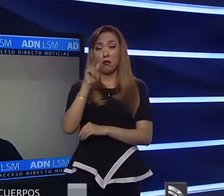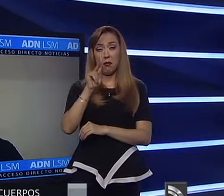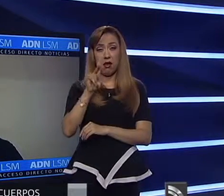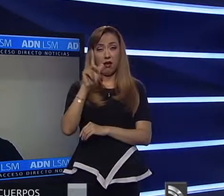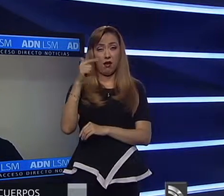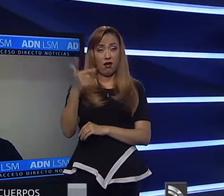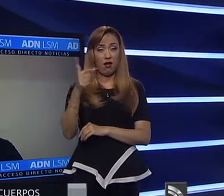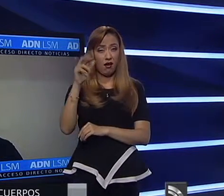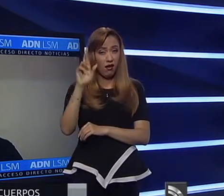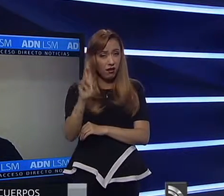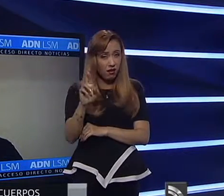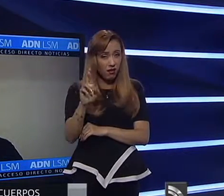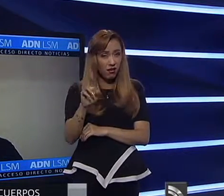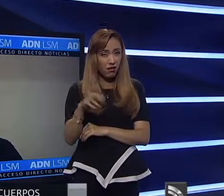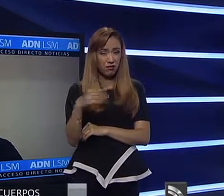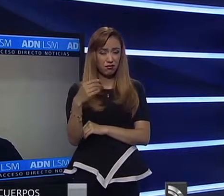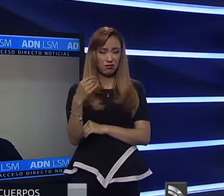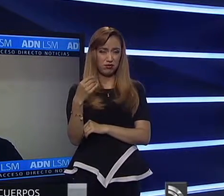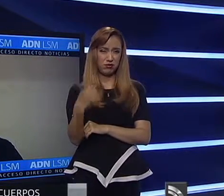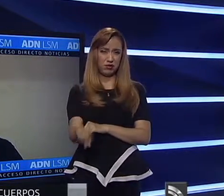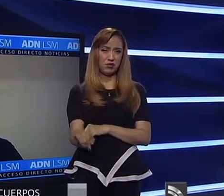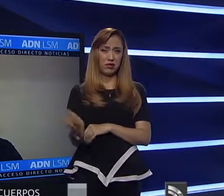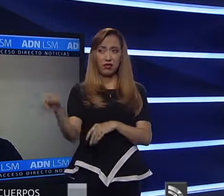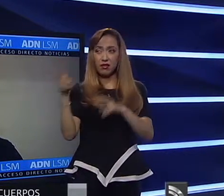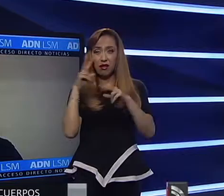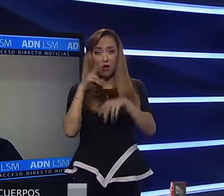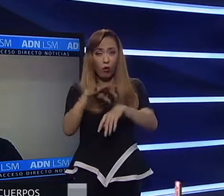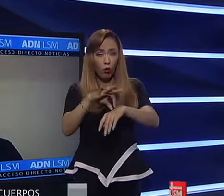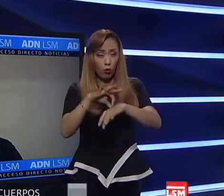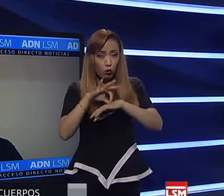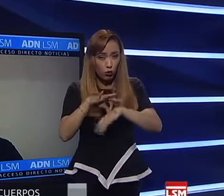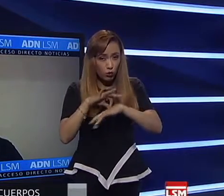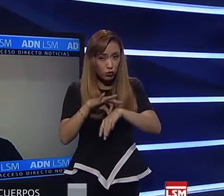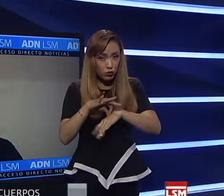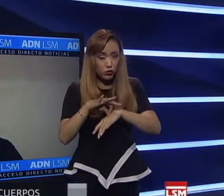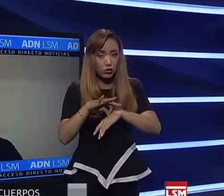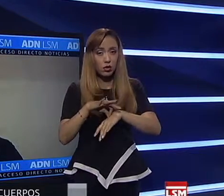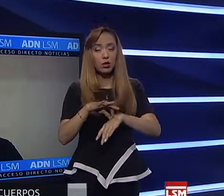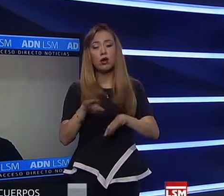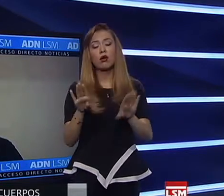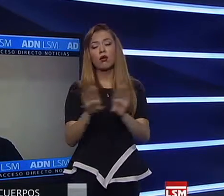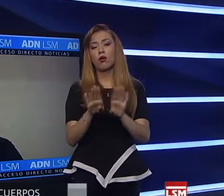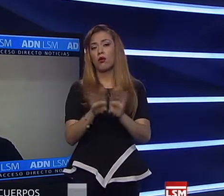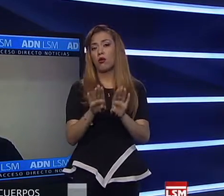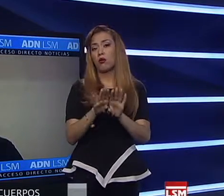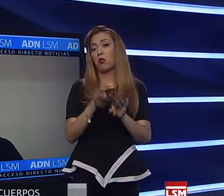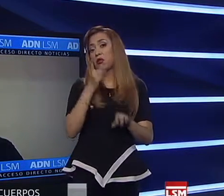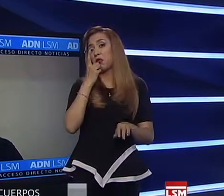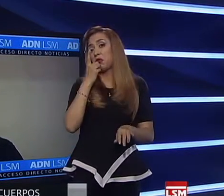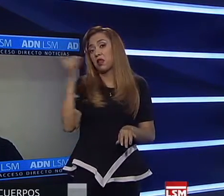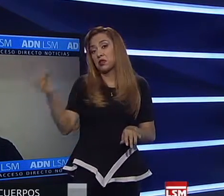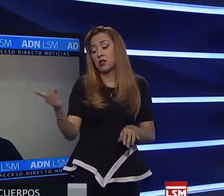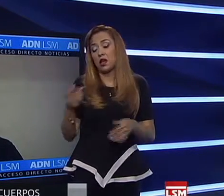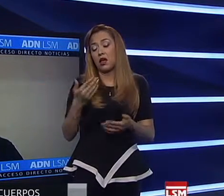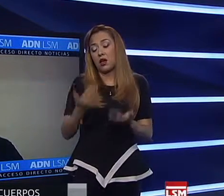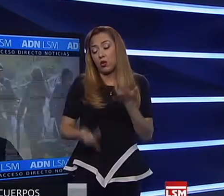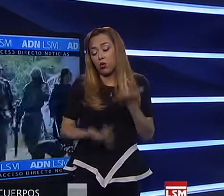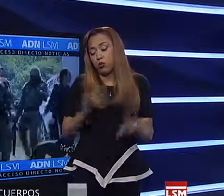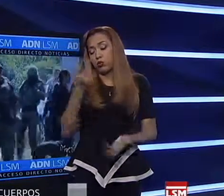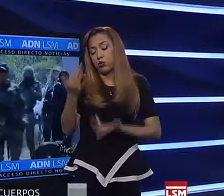las condiciones que declaran los testigos, en los que sustancialmente descansa esa hipótesis, haya podido darse en el